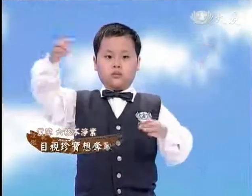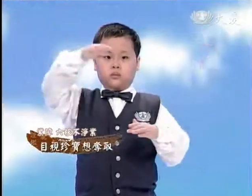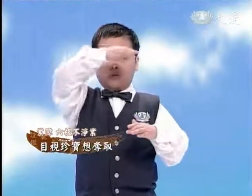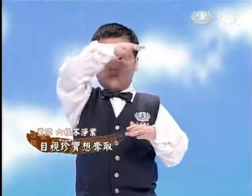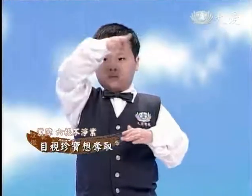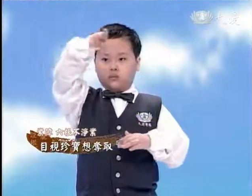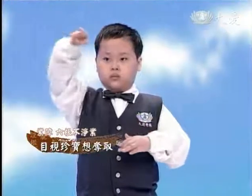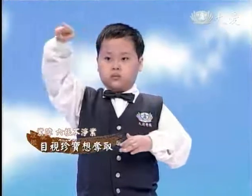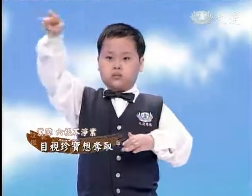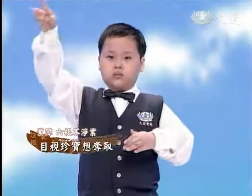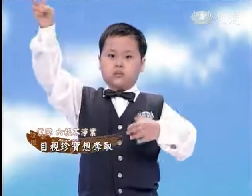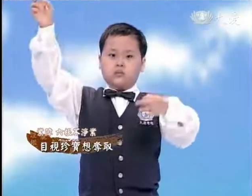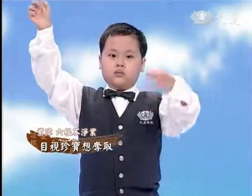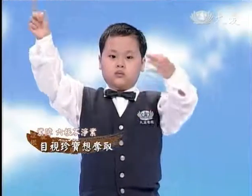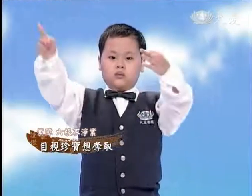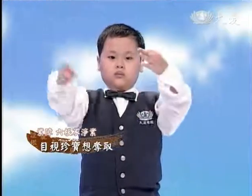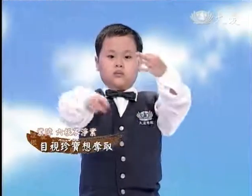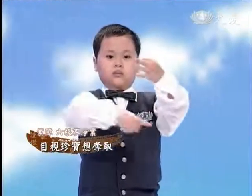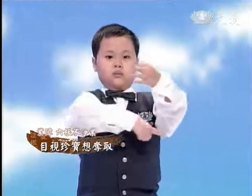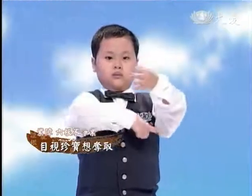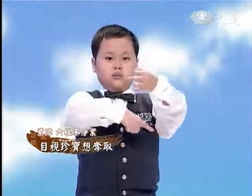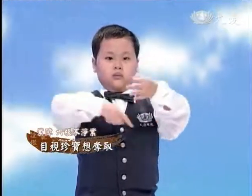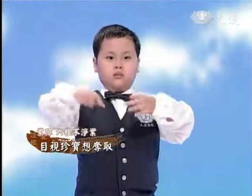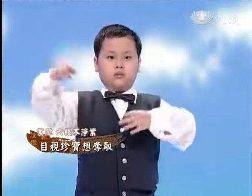目视珍宝